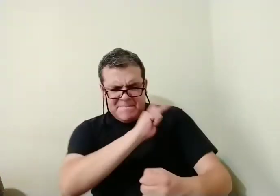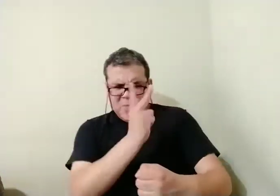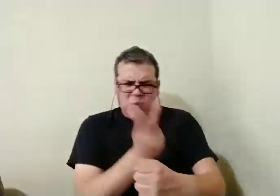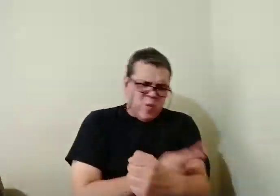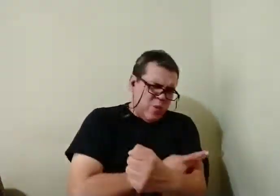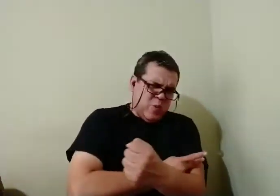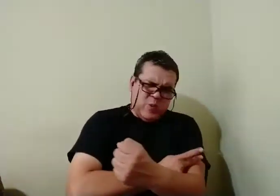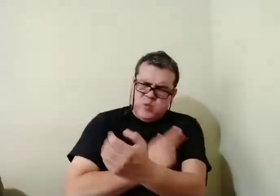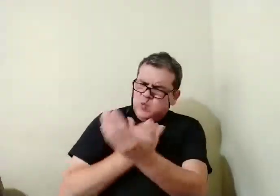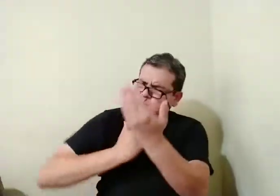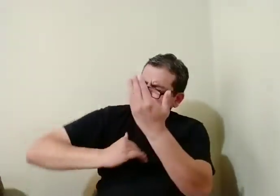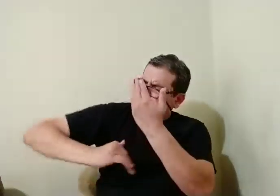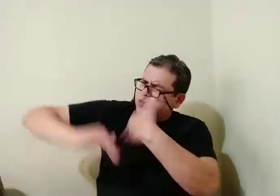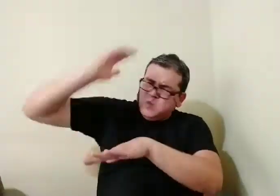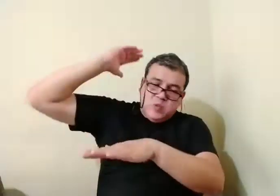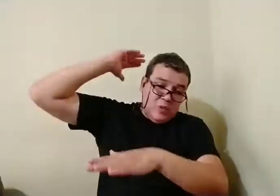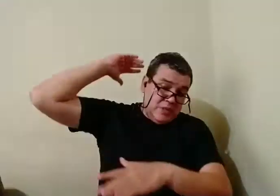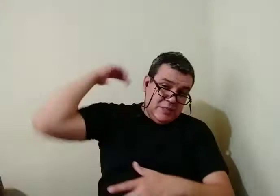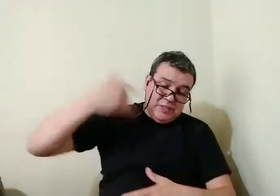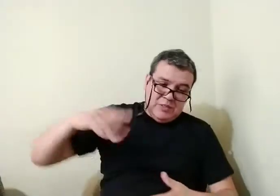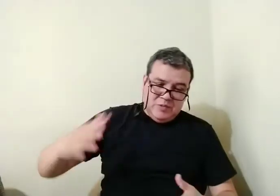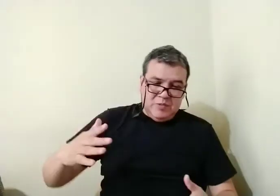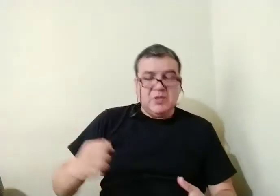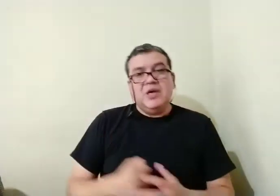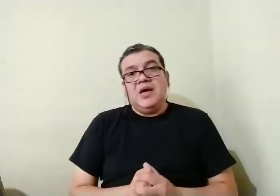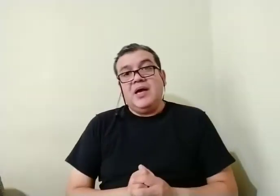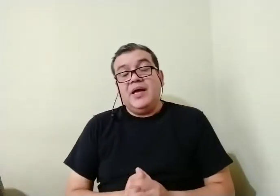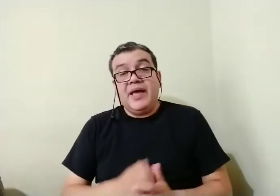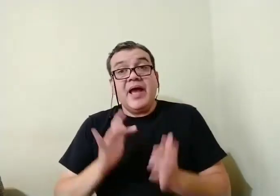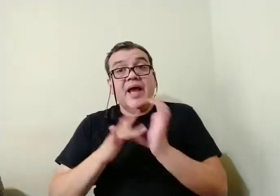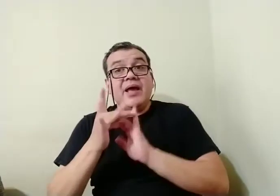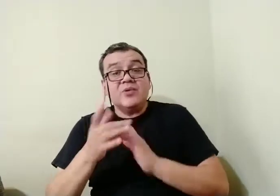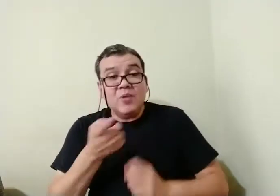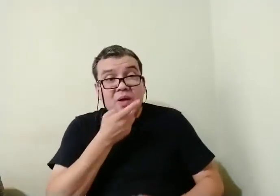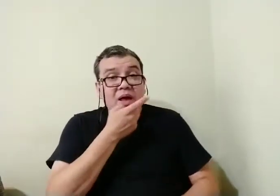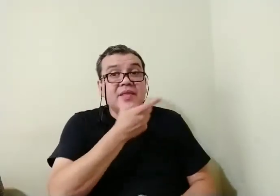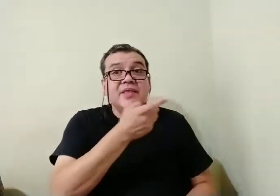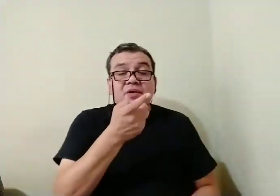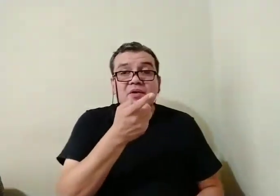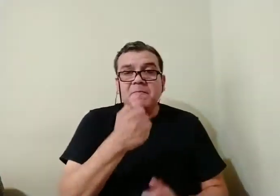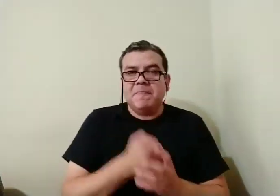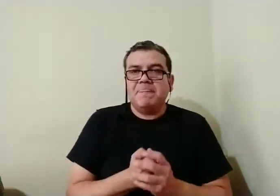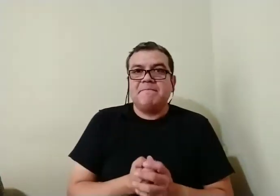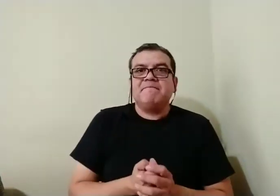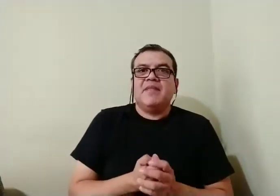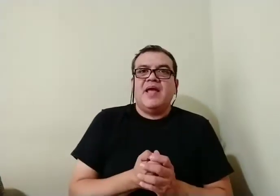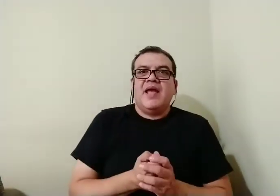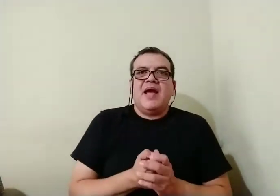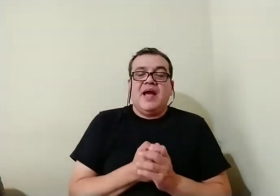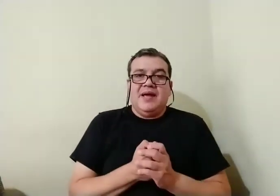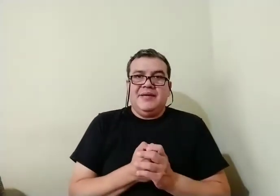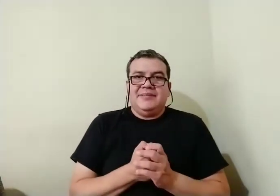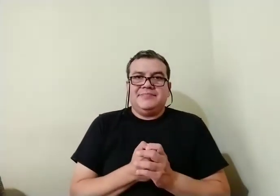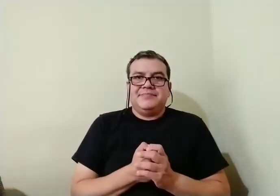Jesús declaró: pero recibiréis poder cuando haya venido